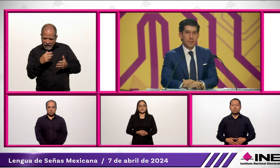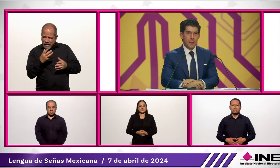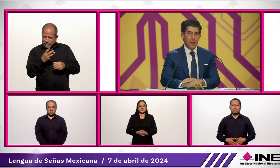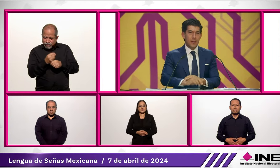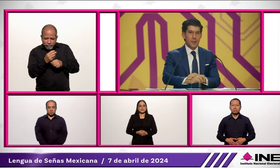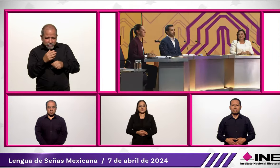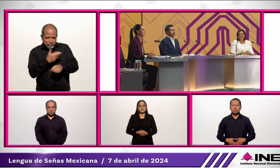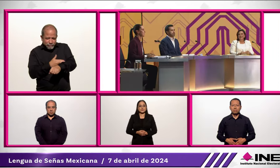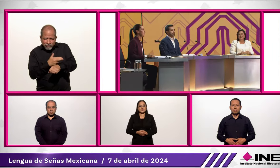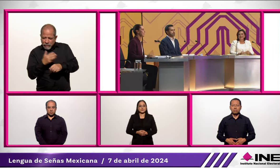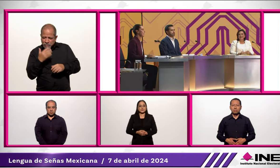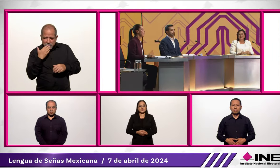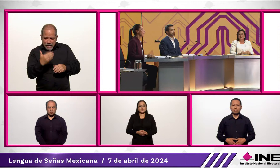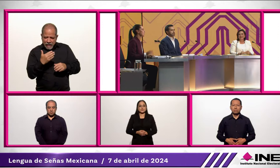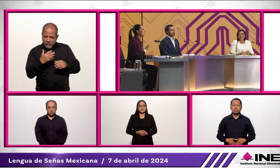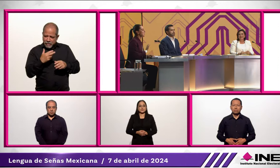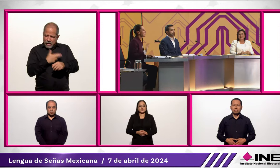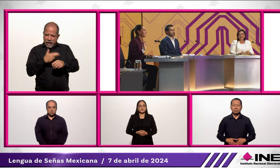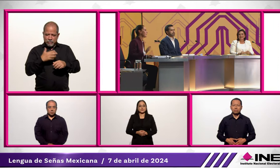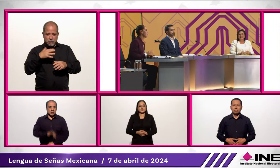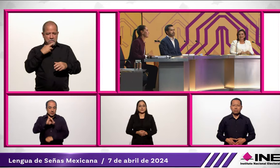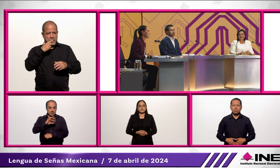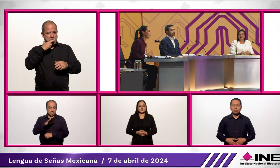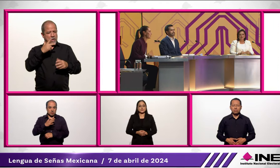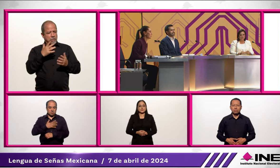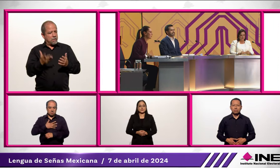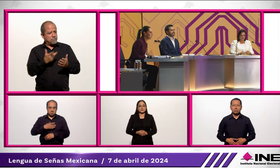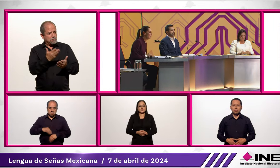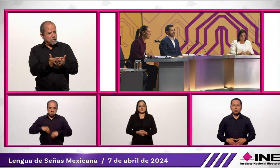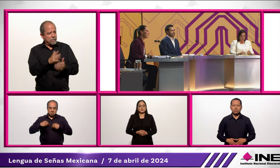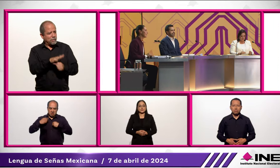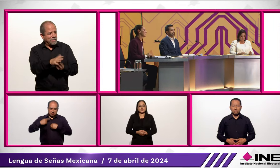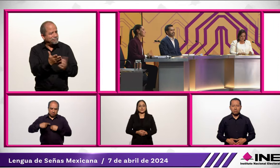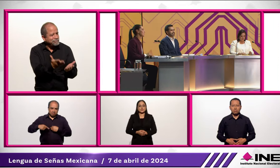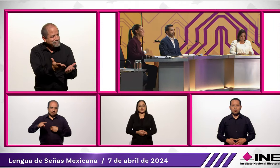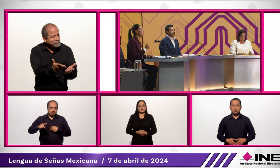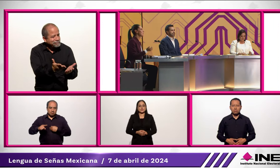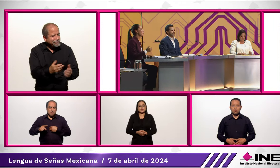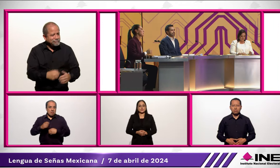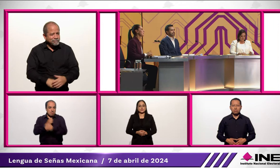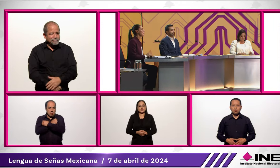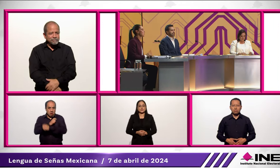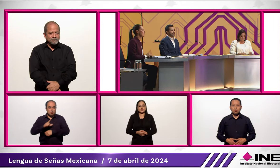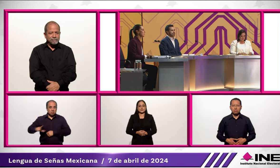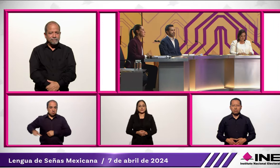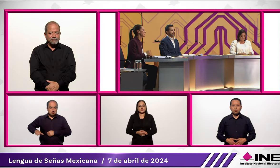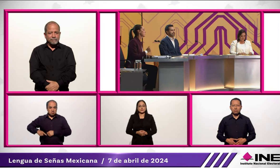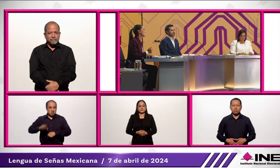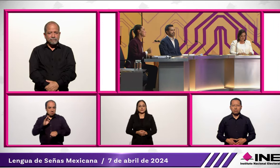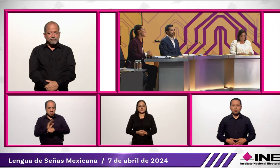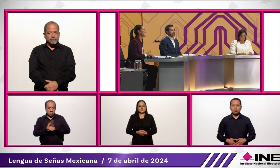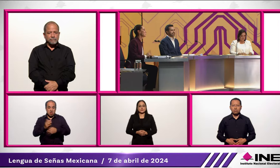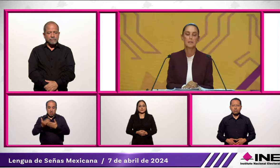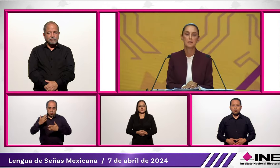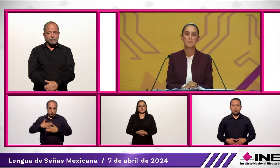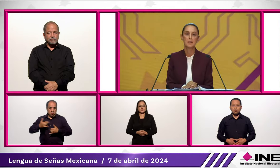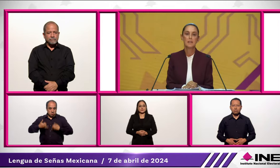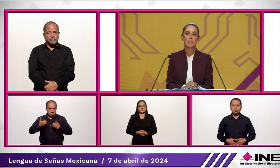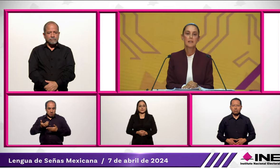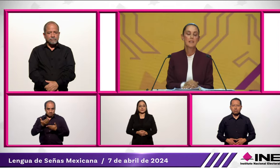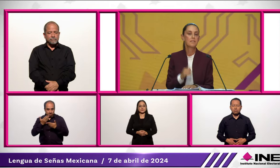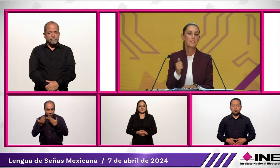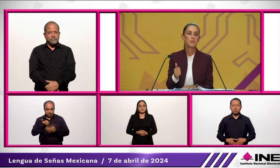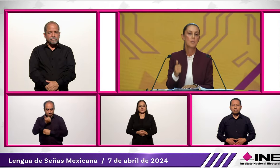mejoras? Candidata Sheinbaum. Toda mi vida he defendido la educación pública. Cuando fui joven estudiante, participé en un